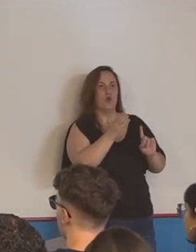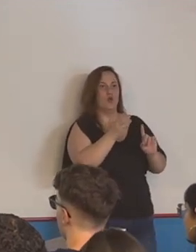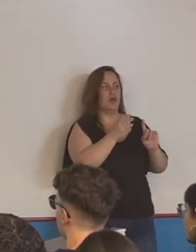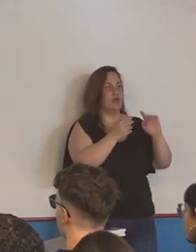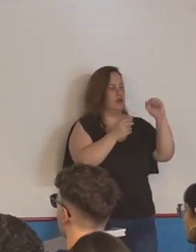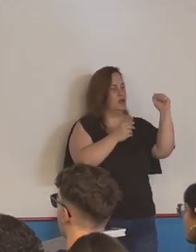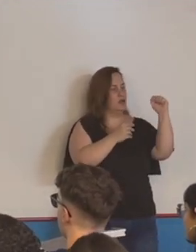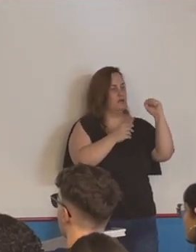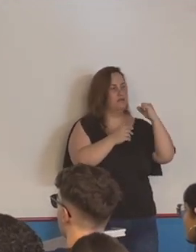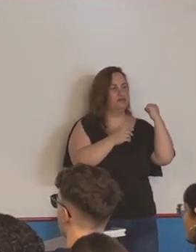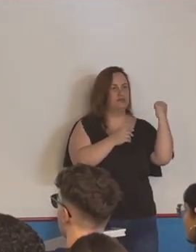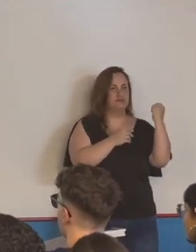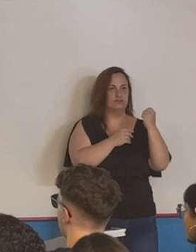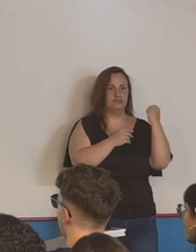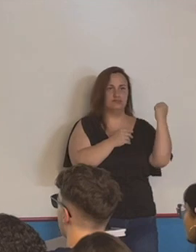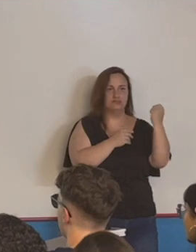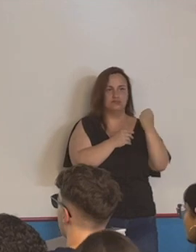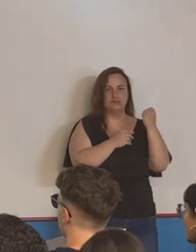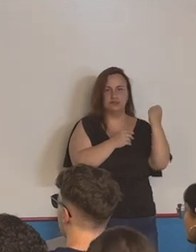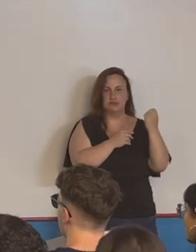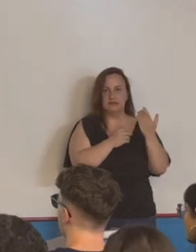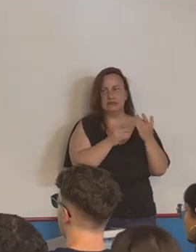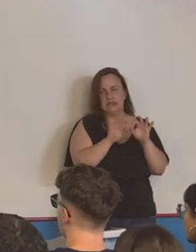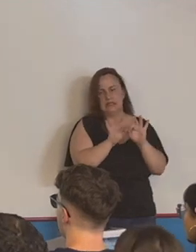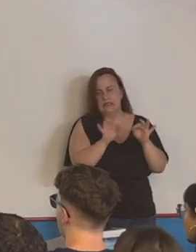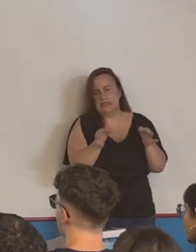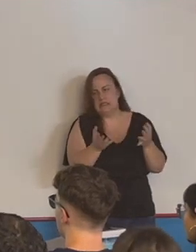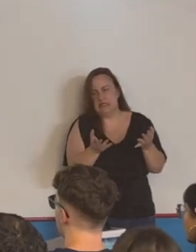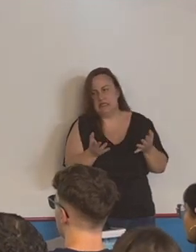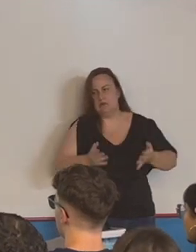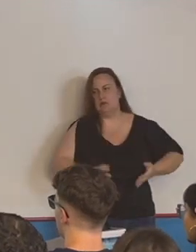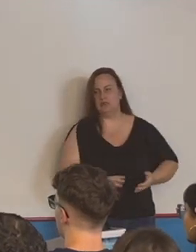é um tronco em movimento simples, assim. Deixa eu chegar lá nessa.